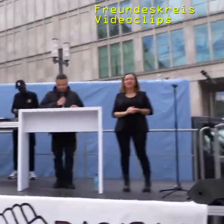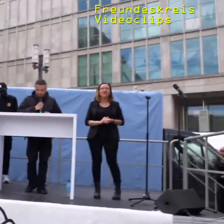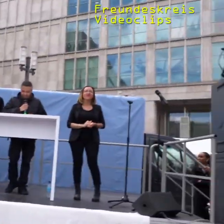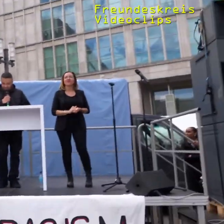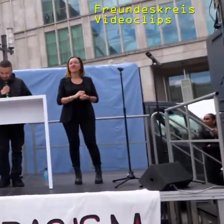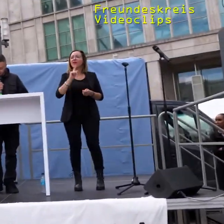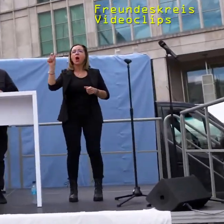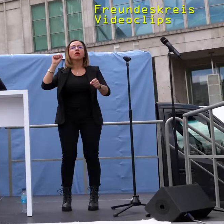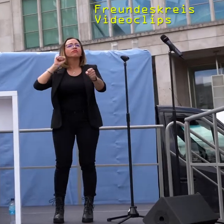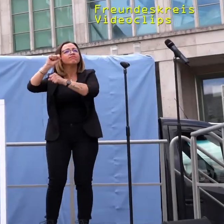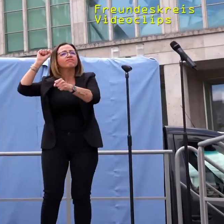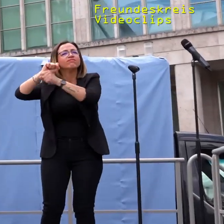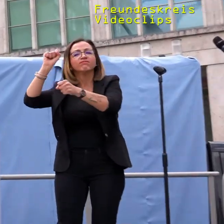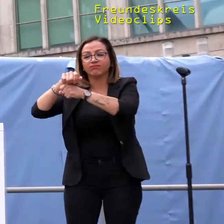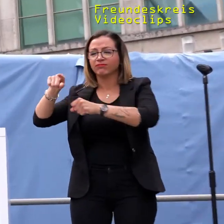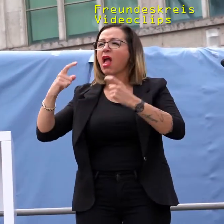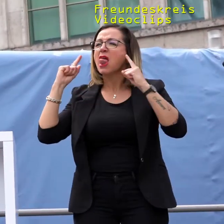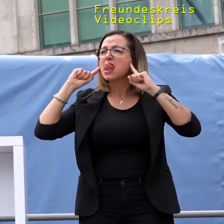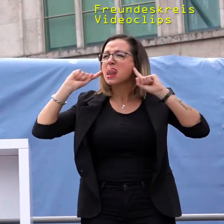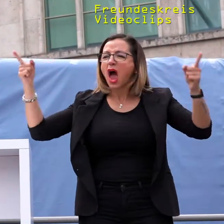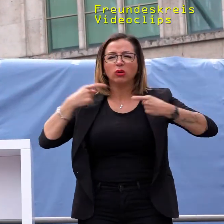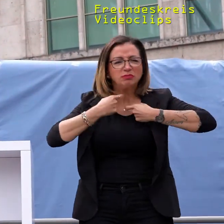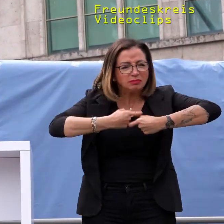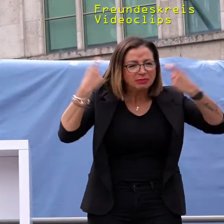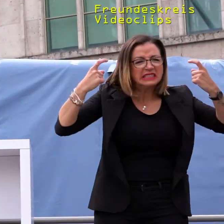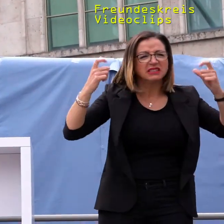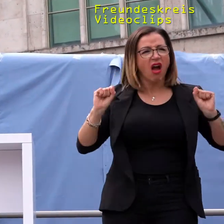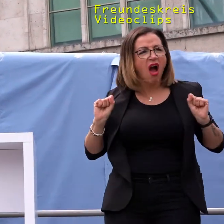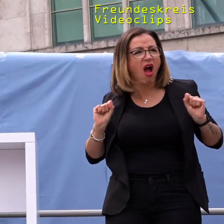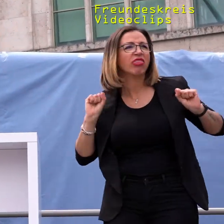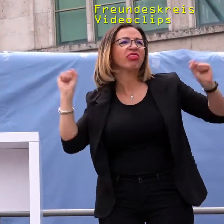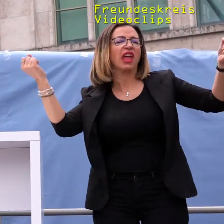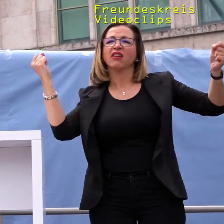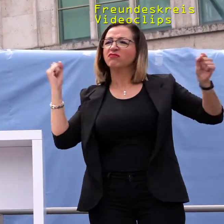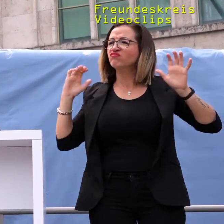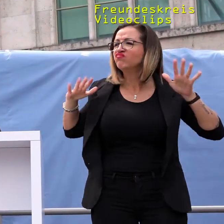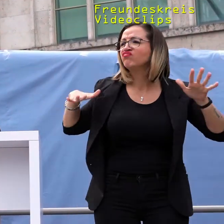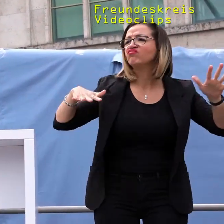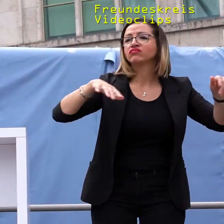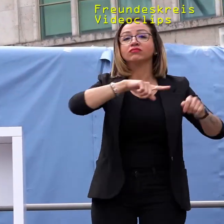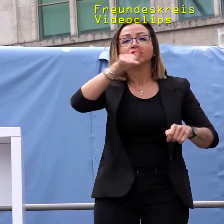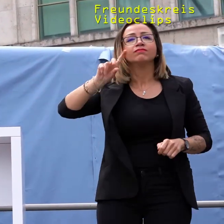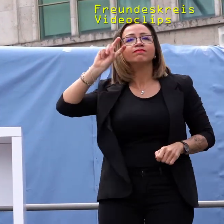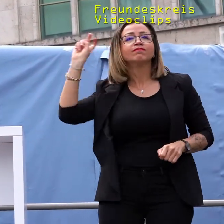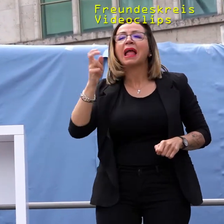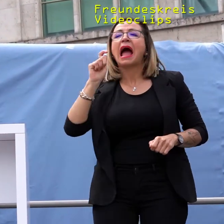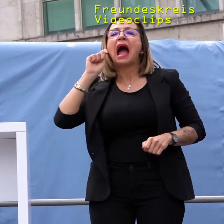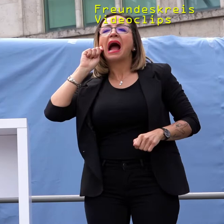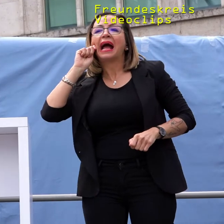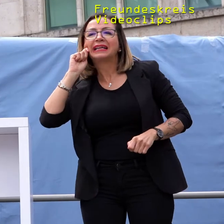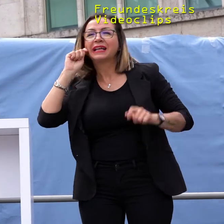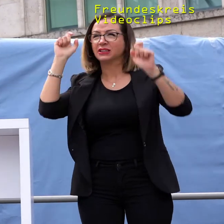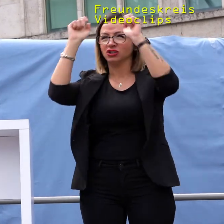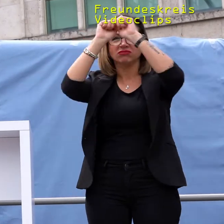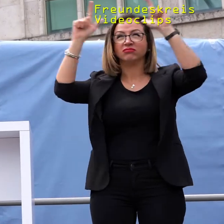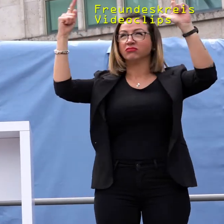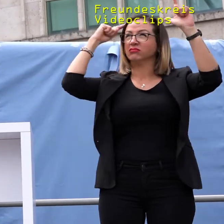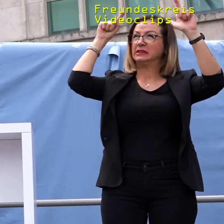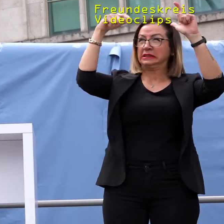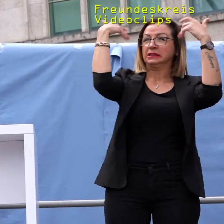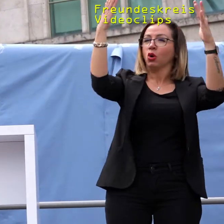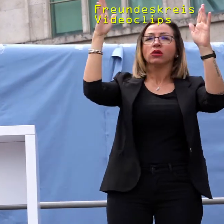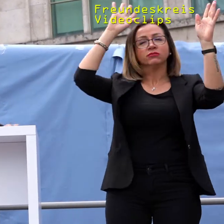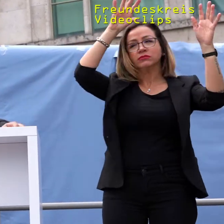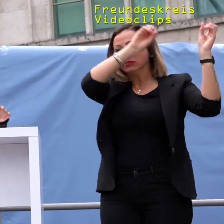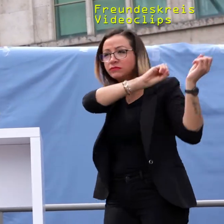Lautstarken Protestantinnen, die sich aktiv verausgaben, sich bemühen, den Aufschwung rassistischen Gedankenguts zu unterbinden, den Alltag